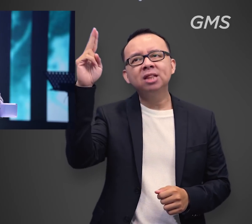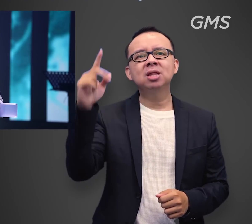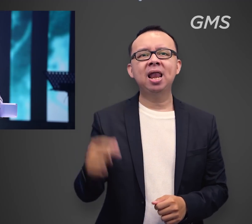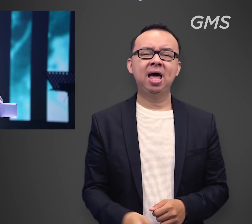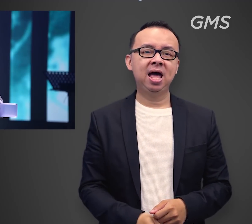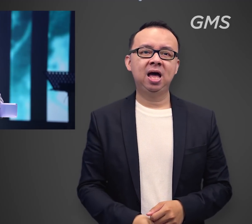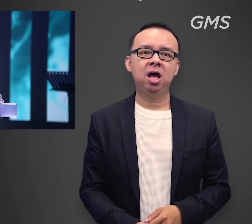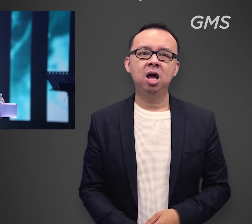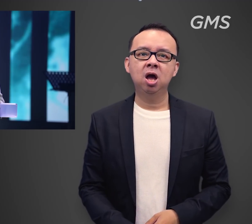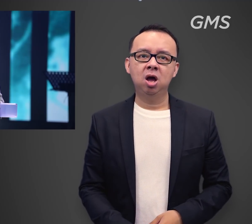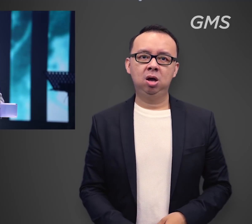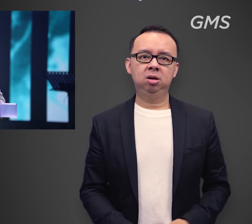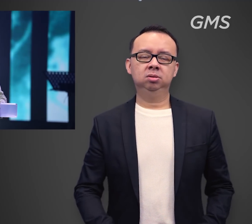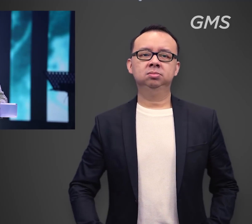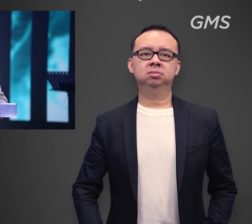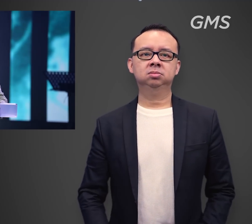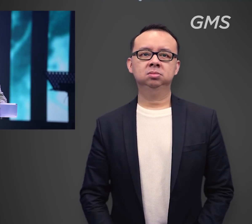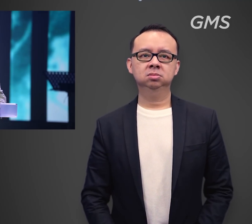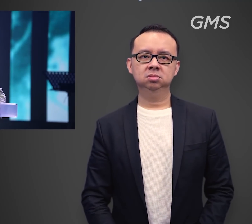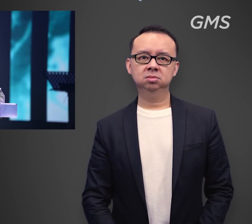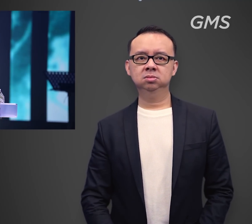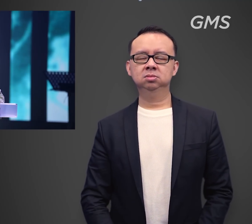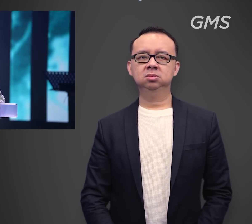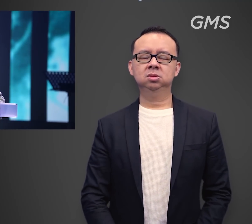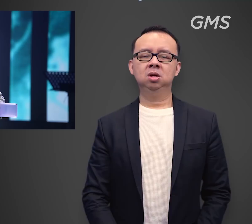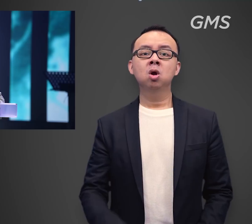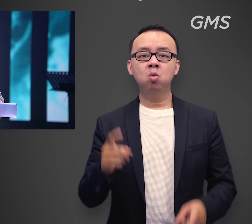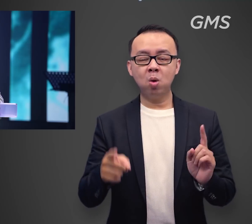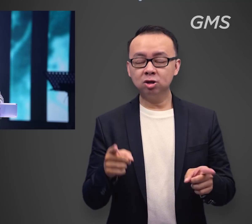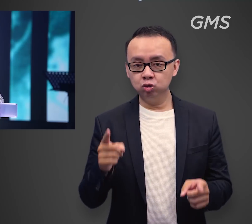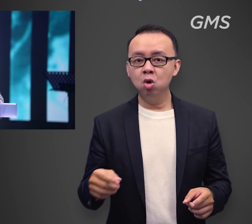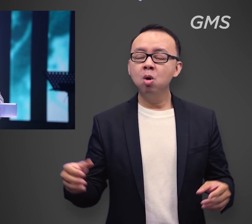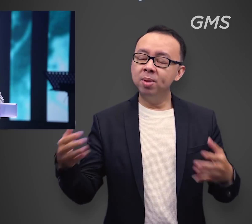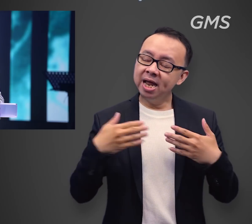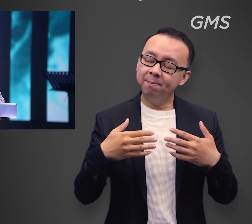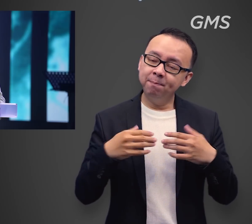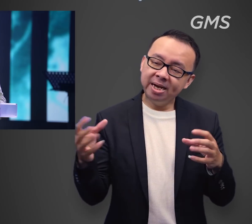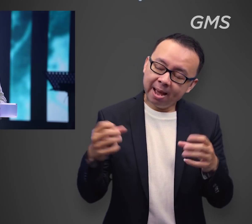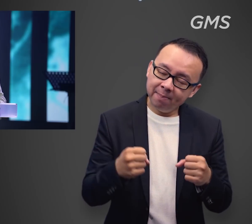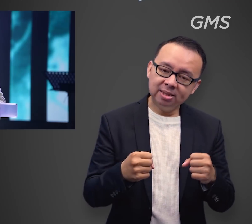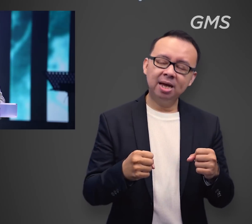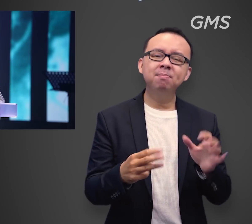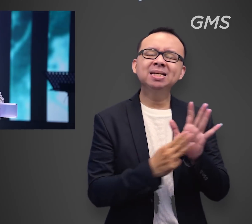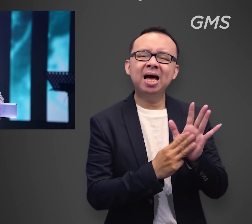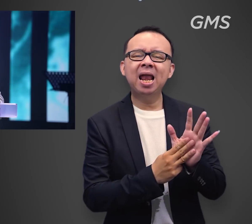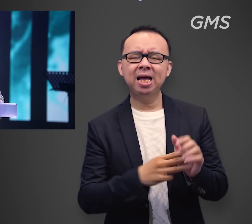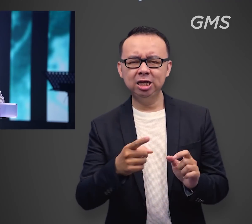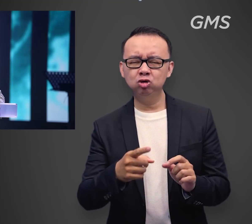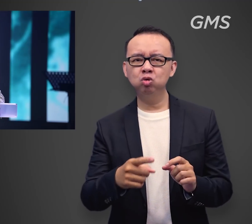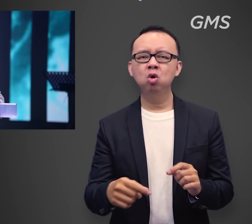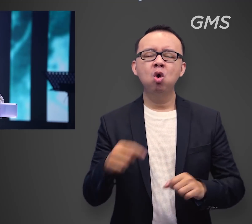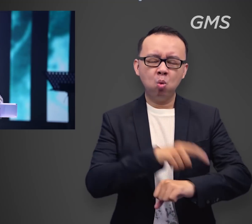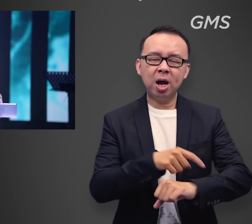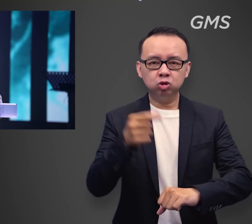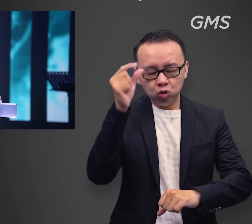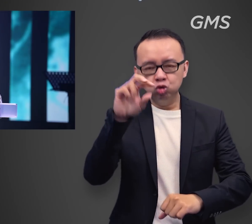oh ini adalah waktu yang paling tepat untuk aku semakin disempurnakan gambar Allahnya. Baik pria maupun wanita. Jadi justru